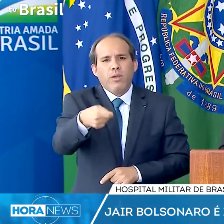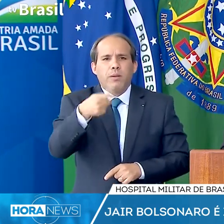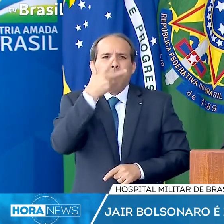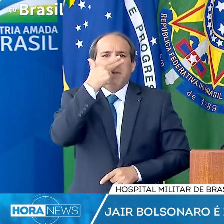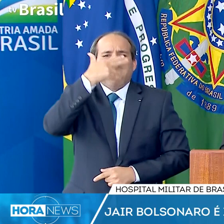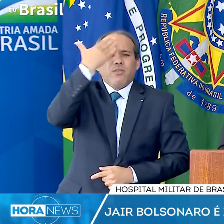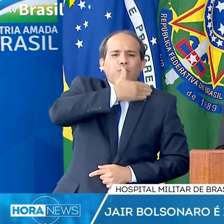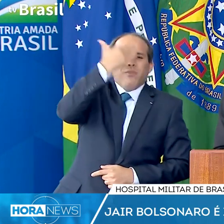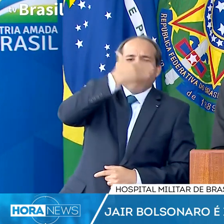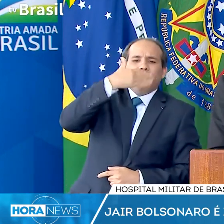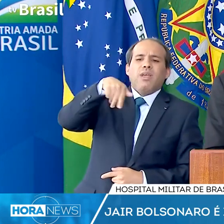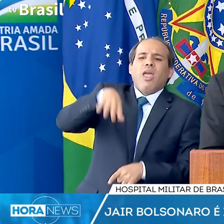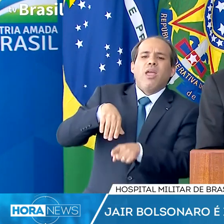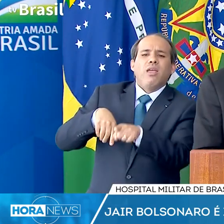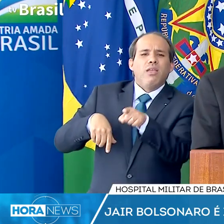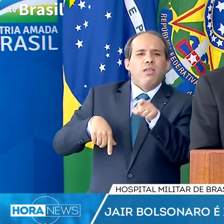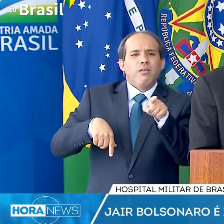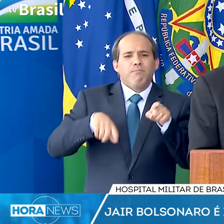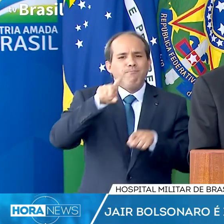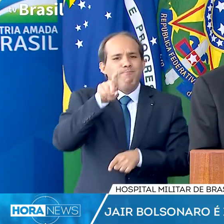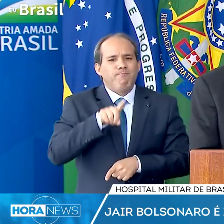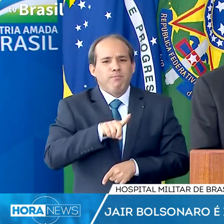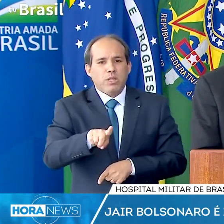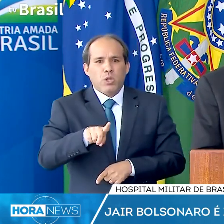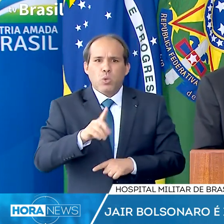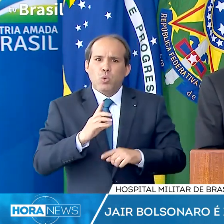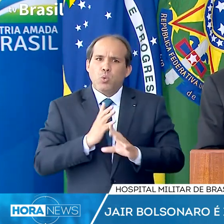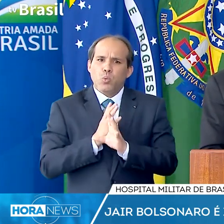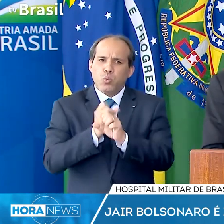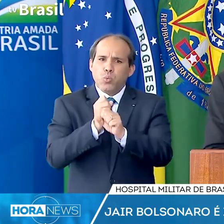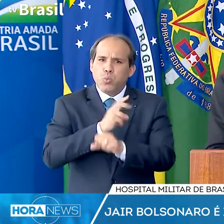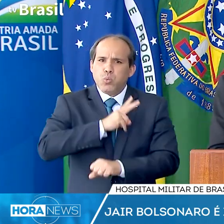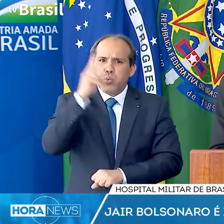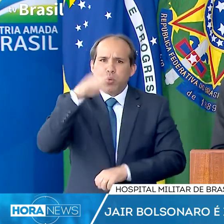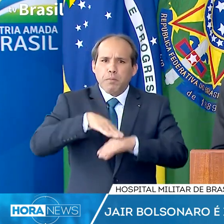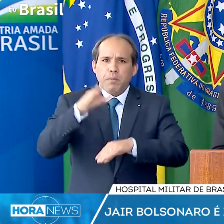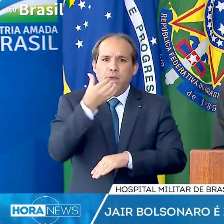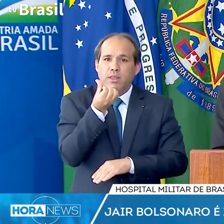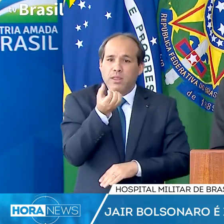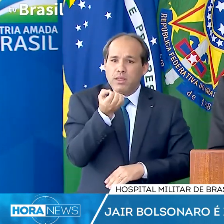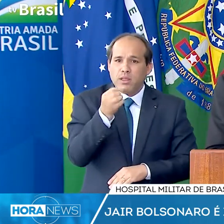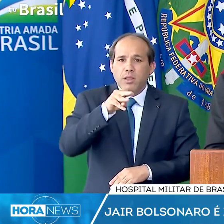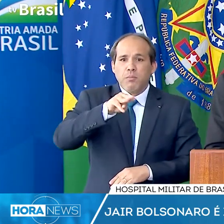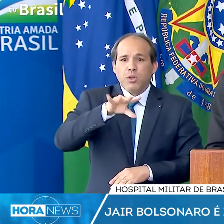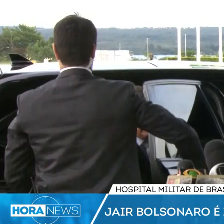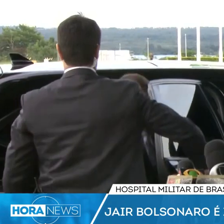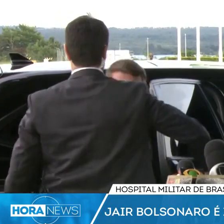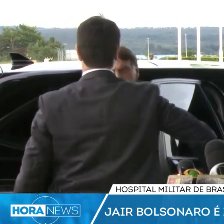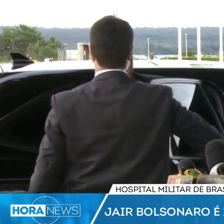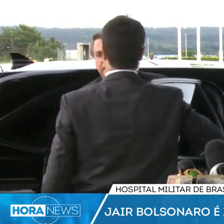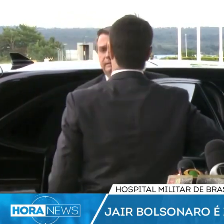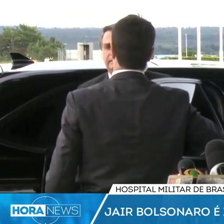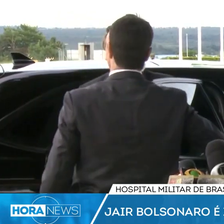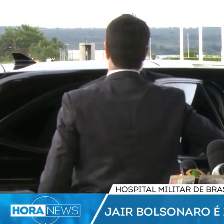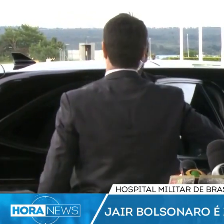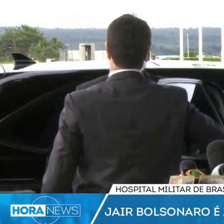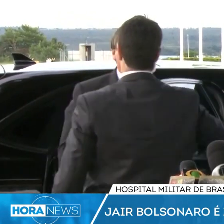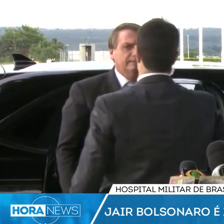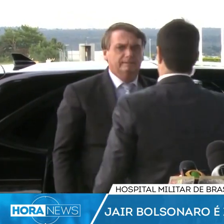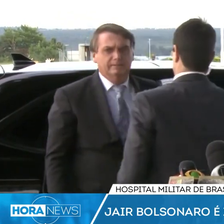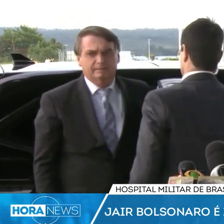e 48 horas em observação em meados de Abril o bolsonaro revelou que teria de passar por uma nova cirurgia